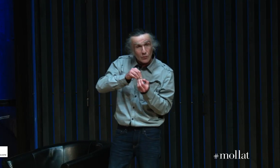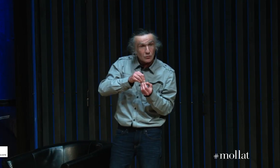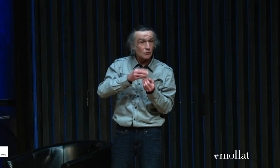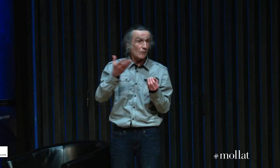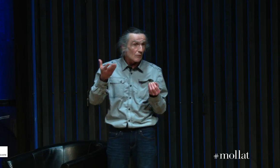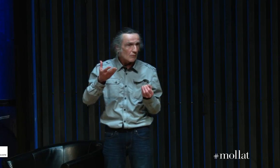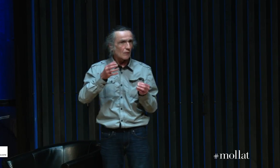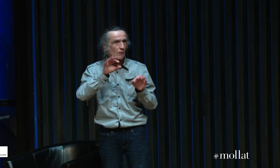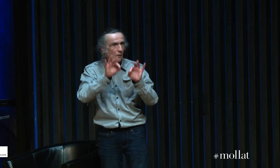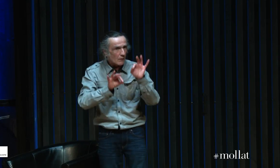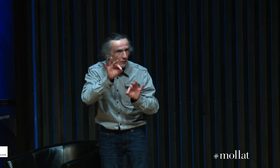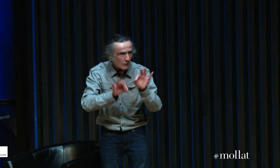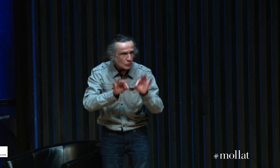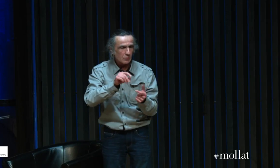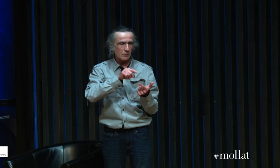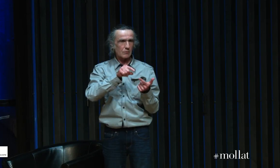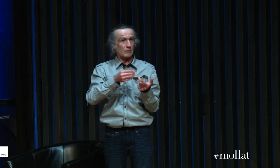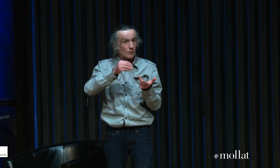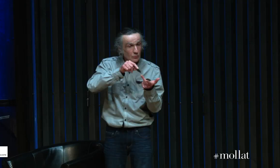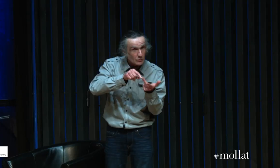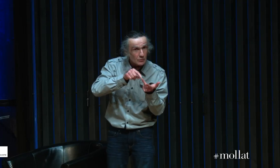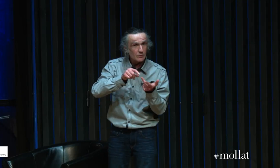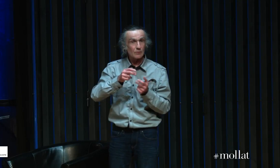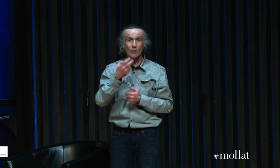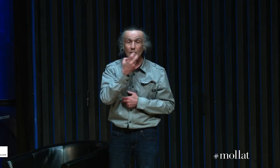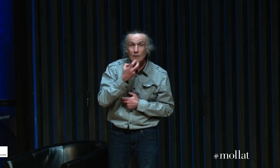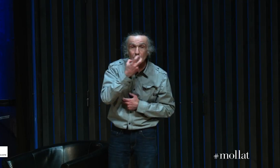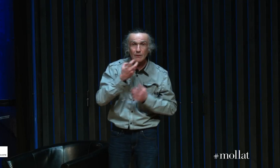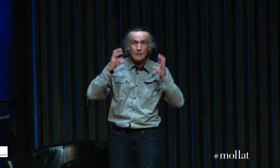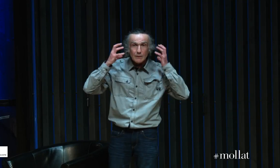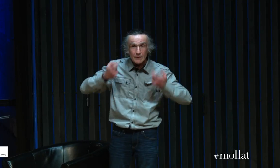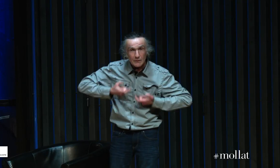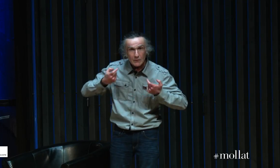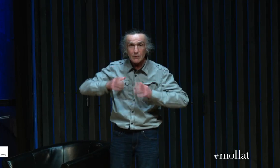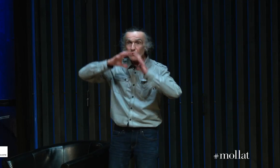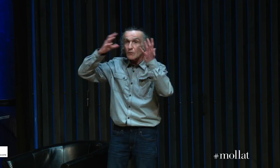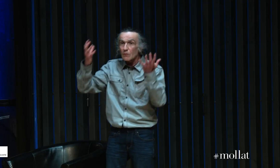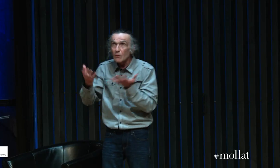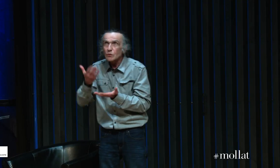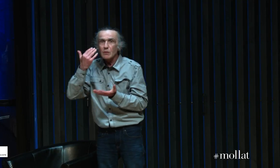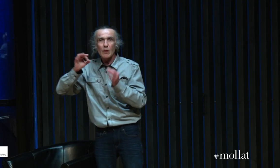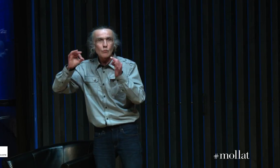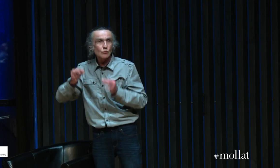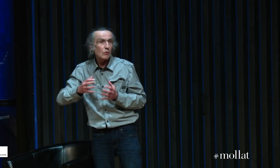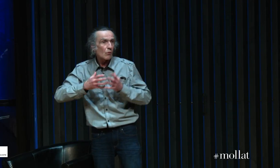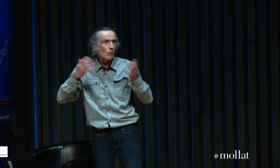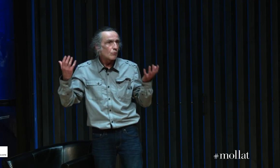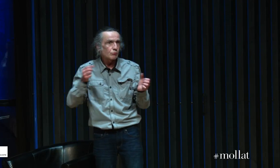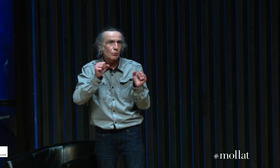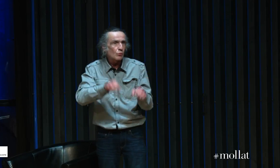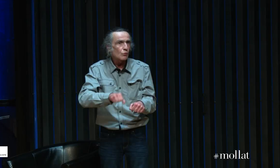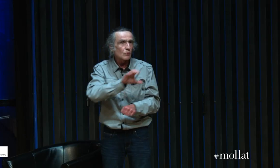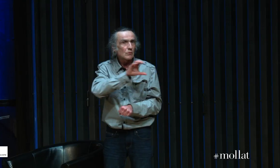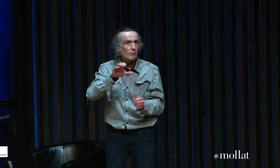cochléaire, l'opération, les réglages. À cela, on ajoute bien sûr les séances de rééducation qui prennent des